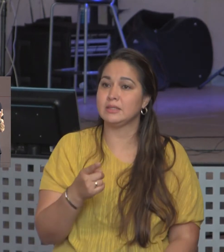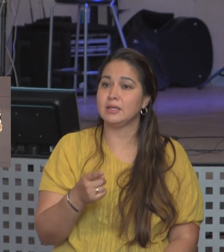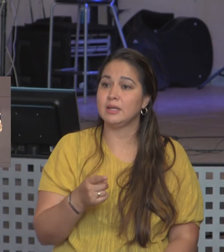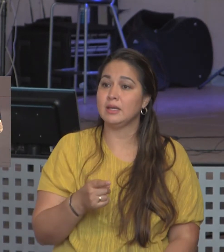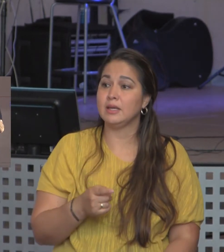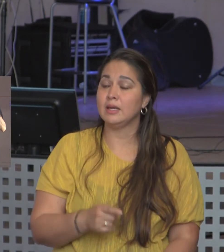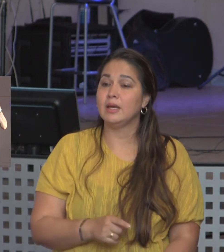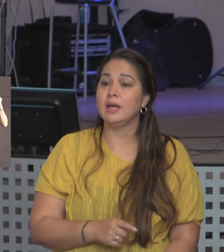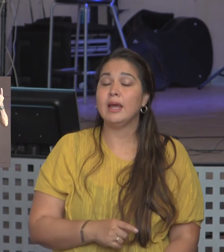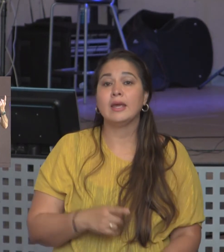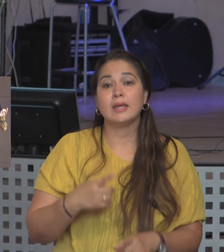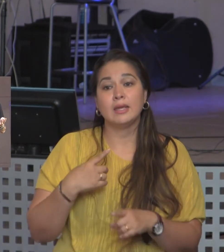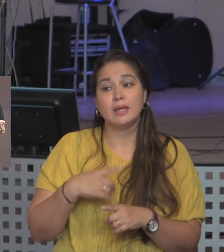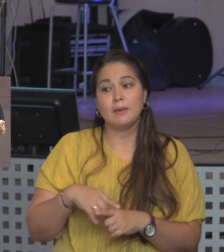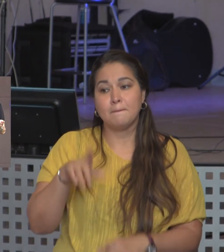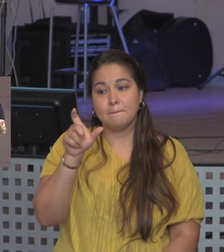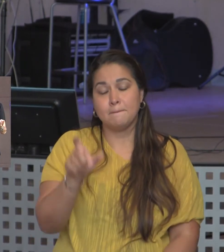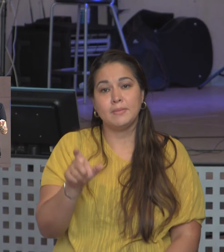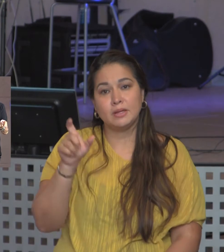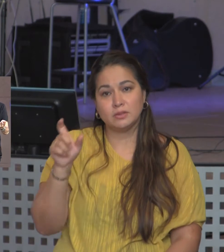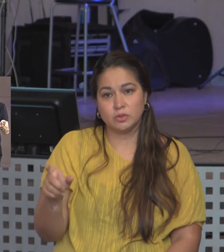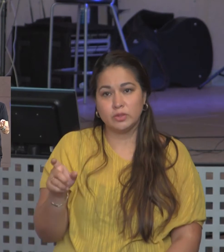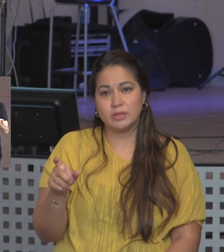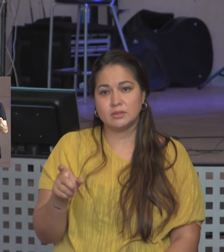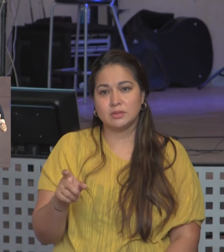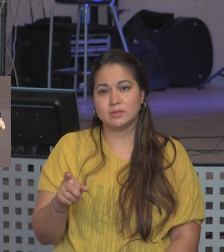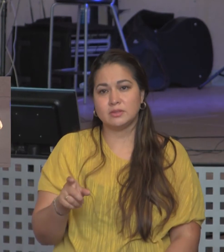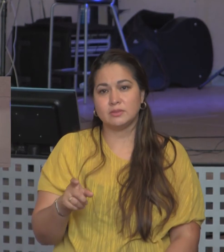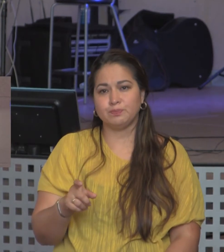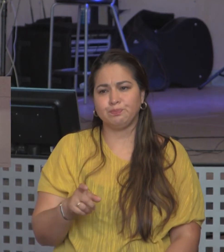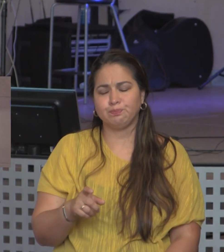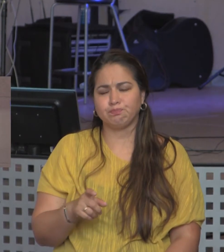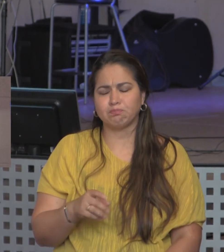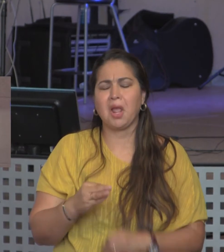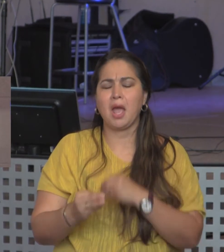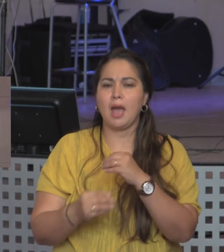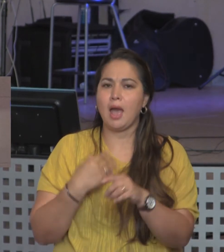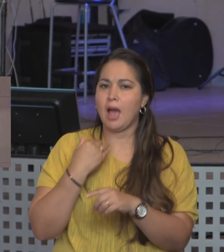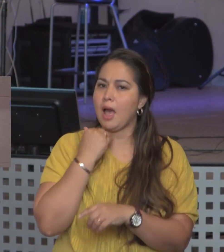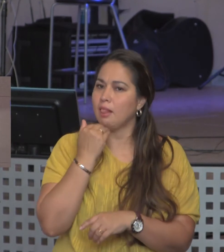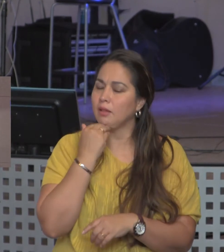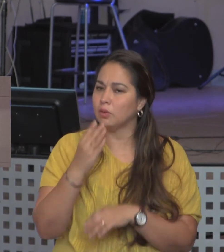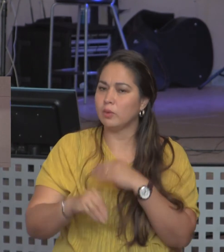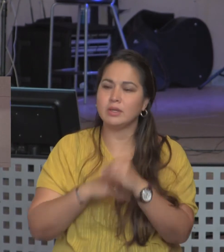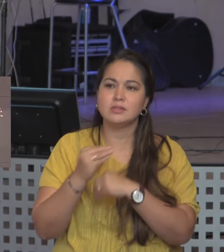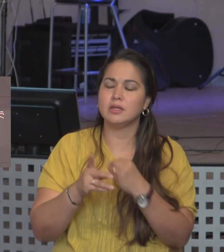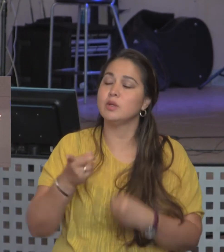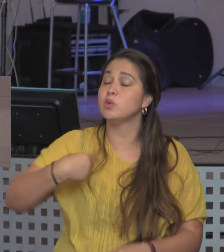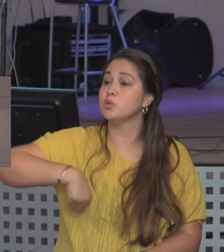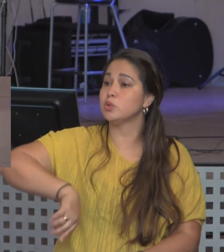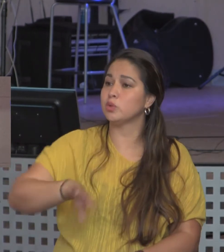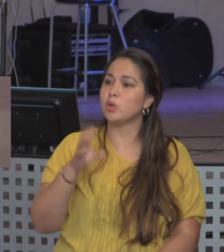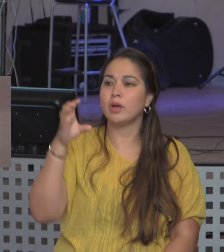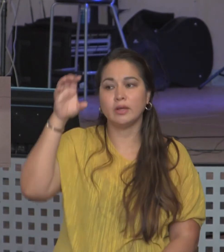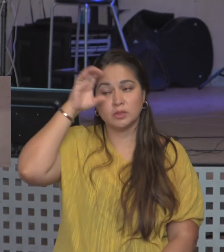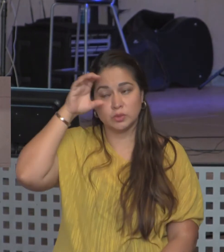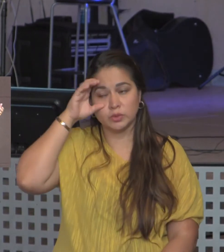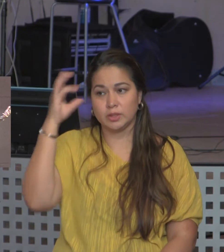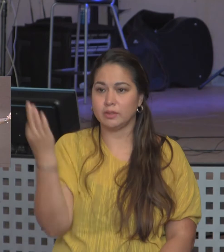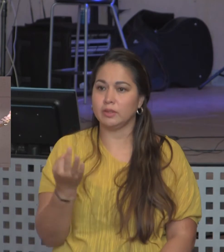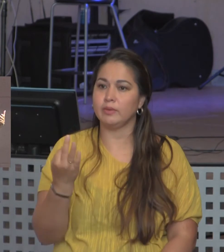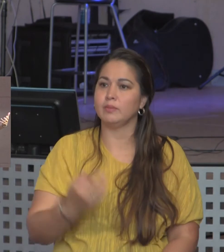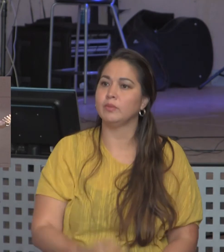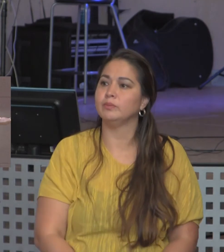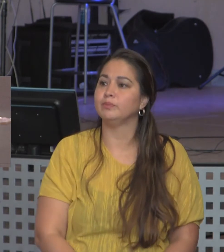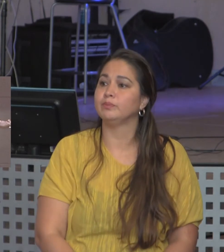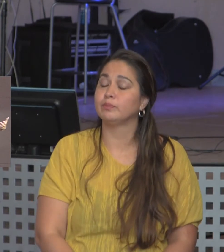No, al que habla. Nosotros estamos acostumbrados, la Biblia lo dice,